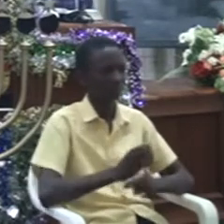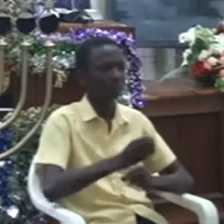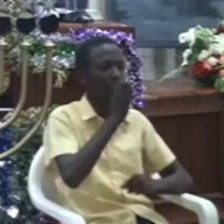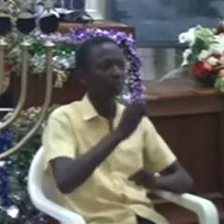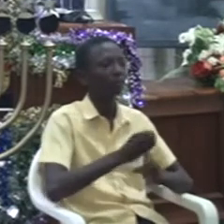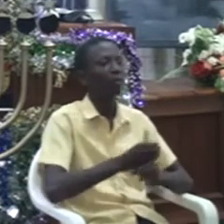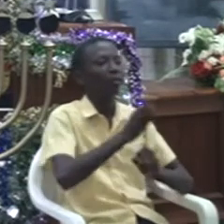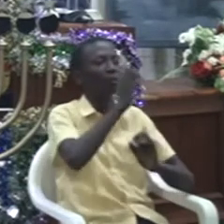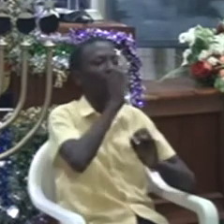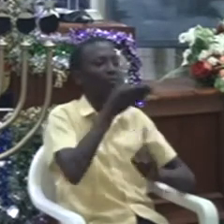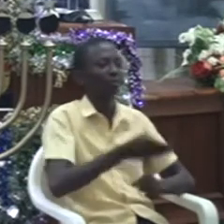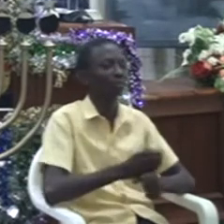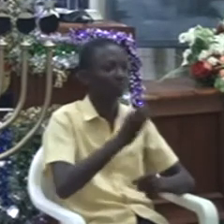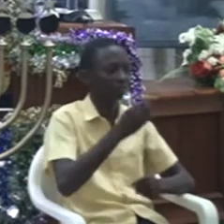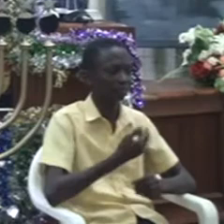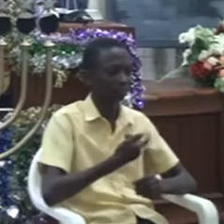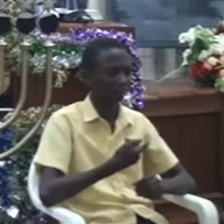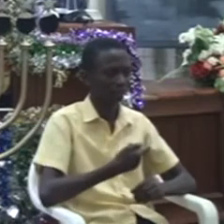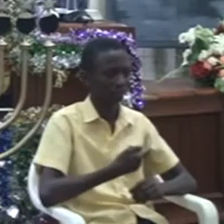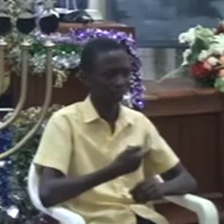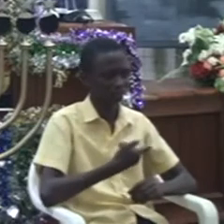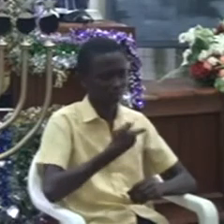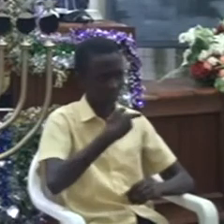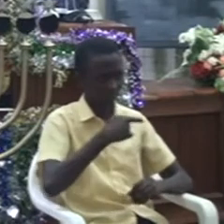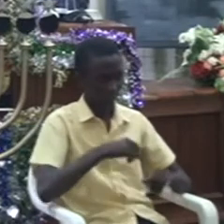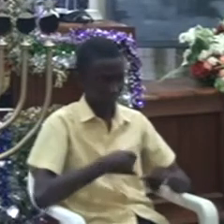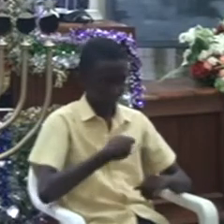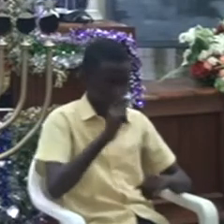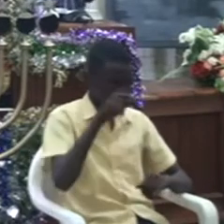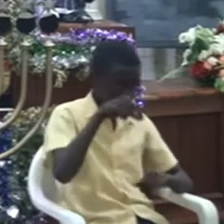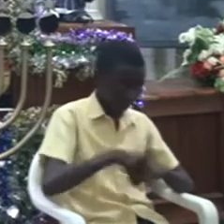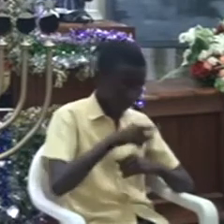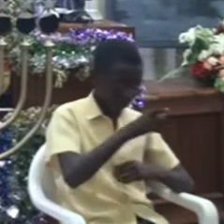zaidi. Tuende kwanza wakati angali hai, wakati alikuwa anasema Bwana,